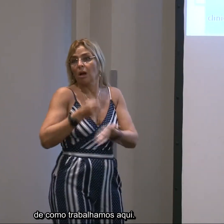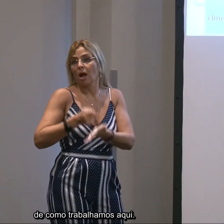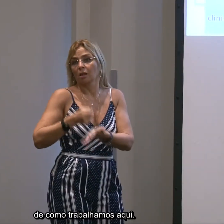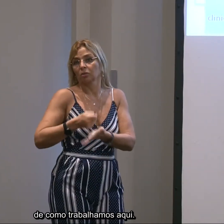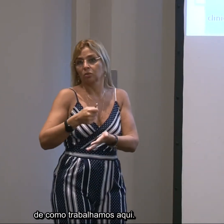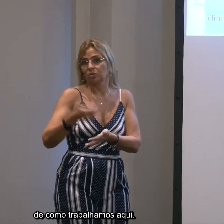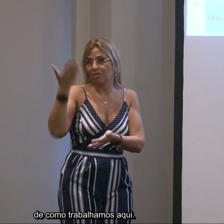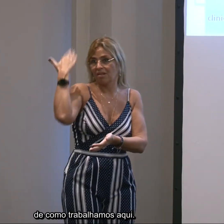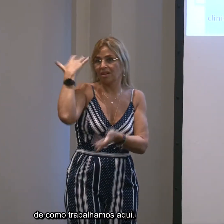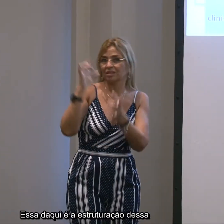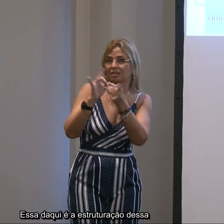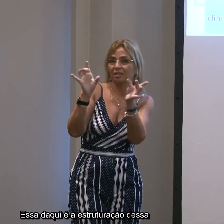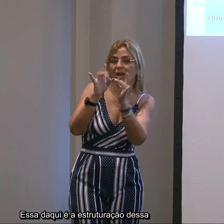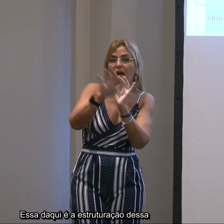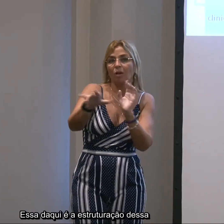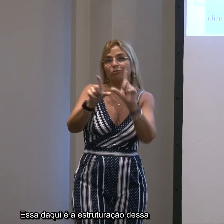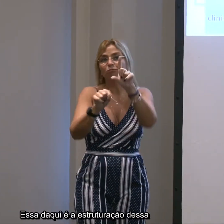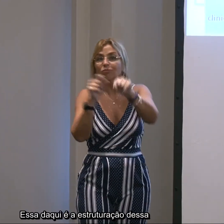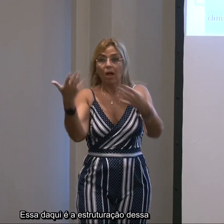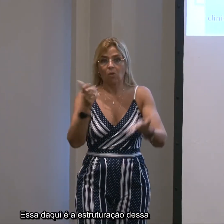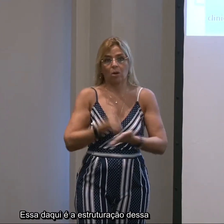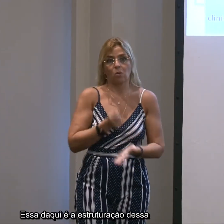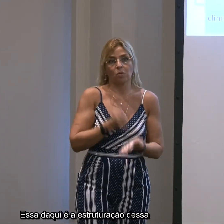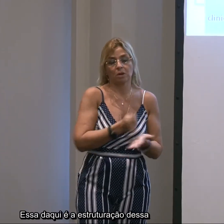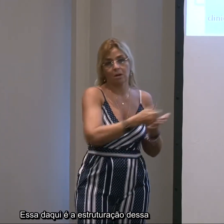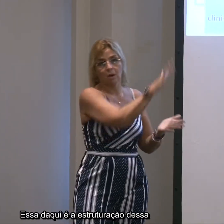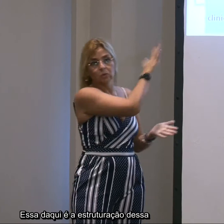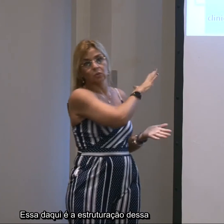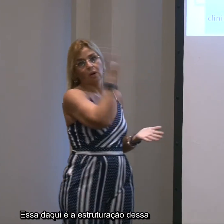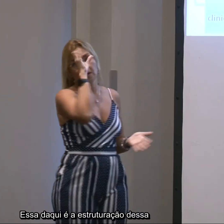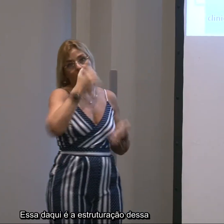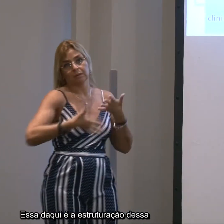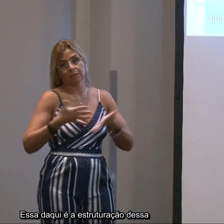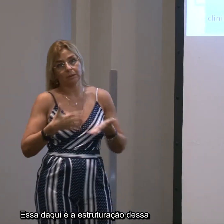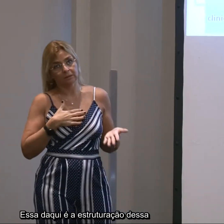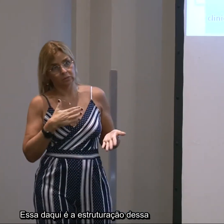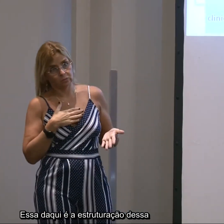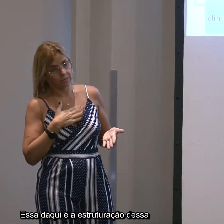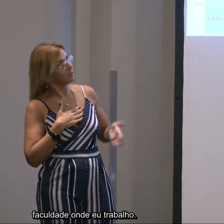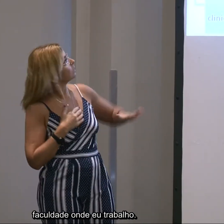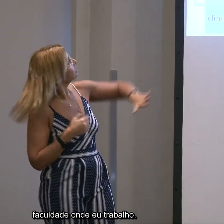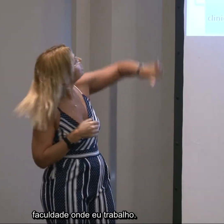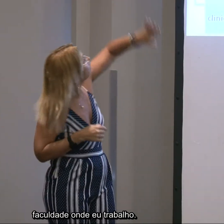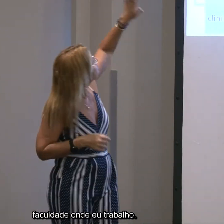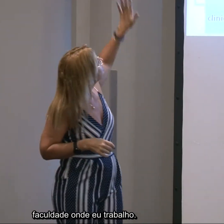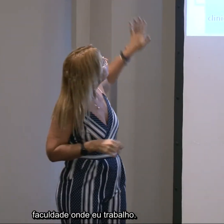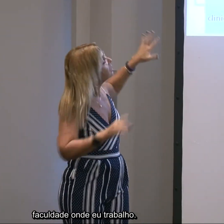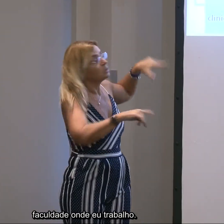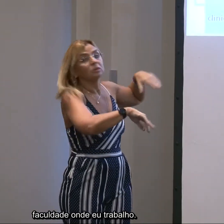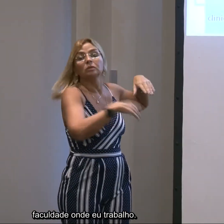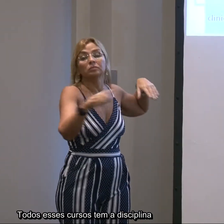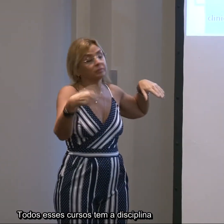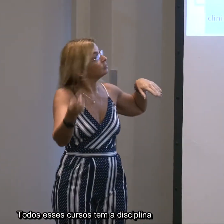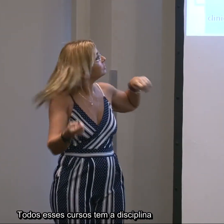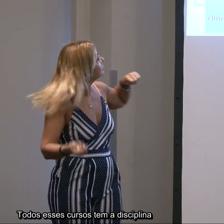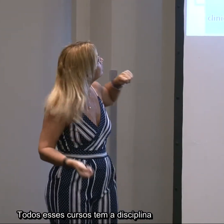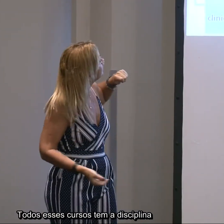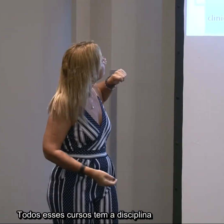aqui. Essa daqui é a estruturação da faculdade onde eu trabalho. Todos esses cursos eles